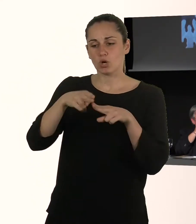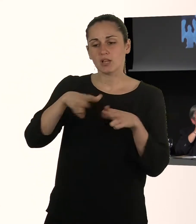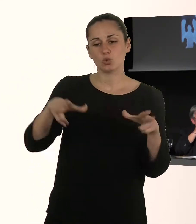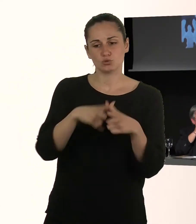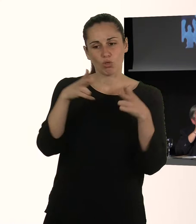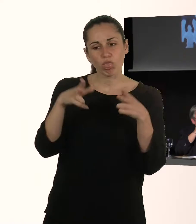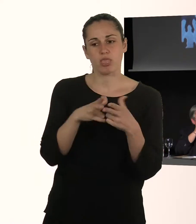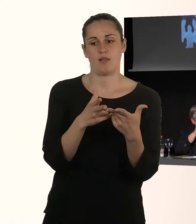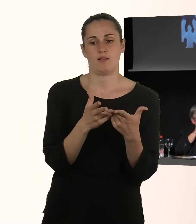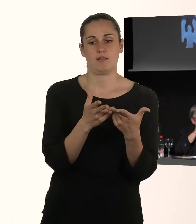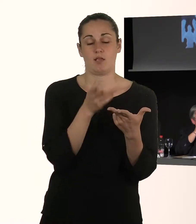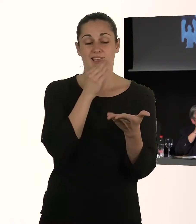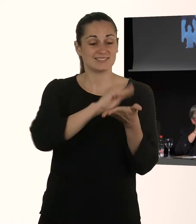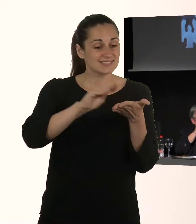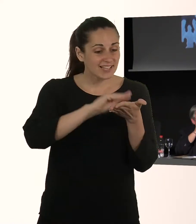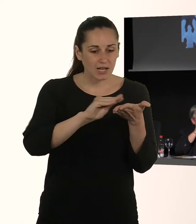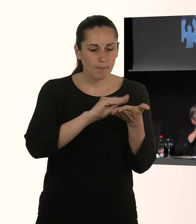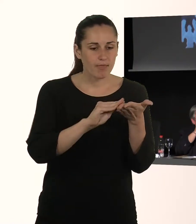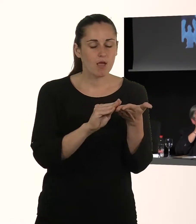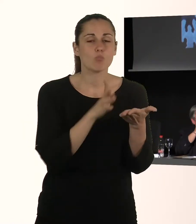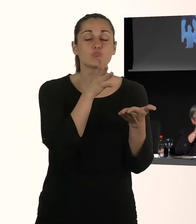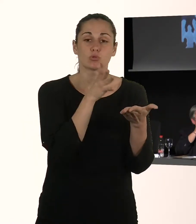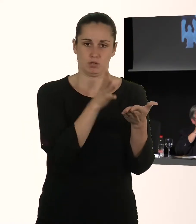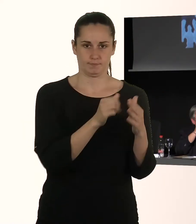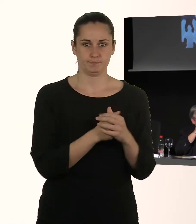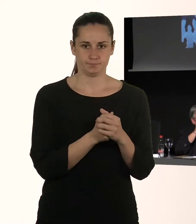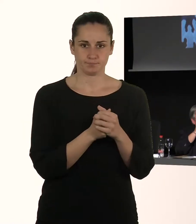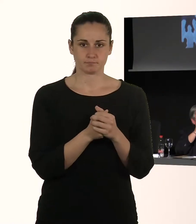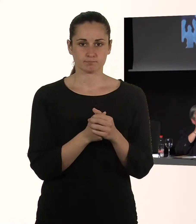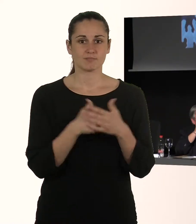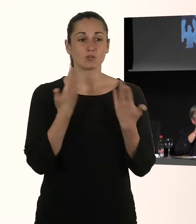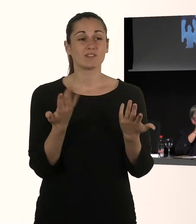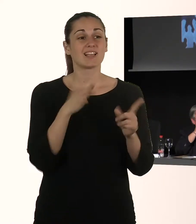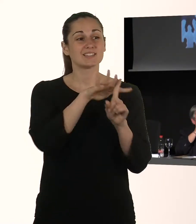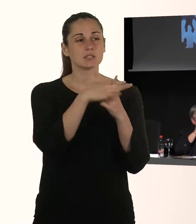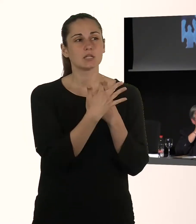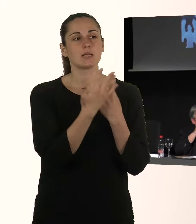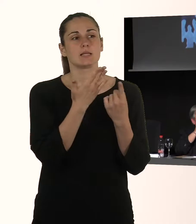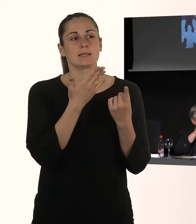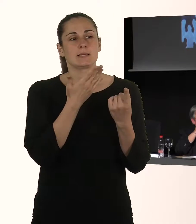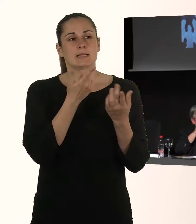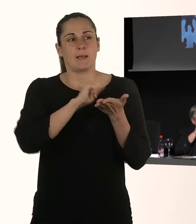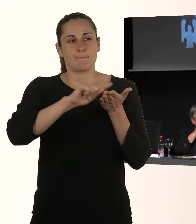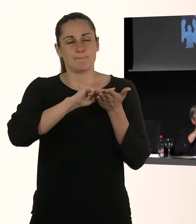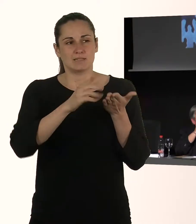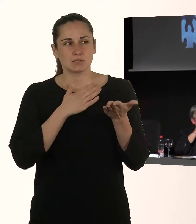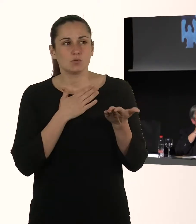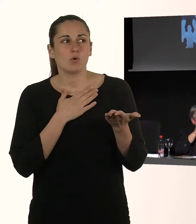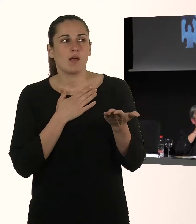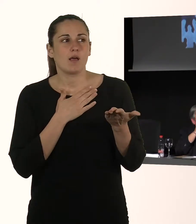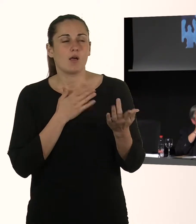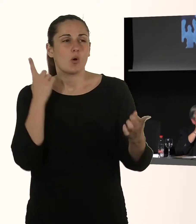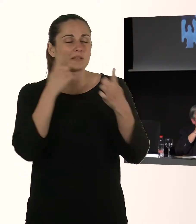estaba escribiendo todo lo que escribió, ¿vale? Y entonces, en ese sentido, mi escritura ahí es una escritura más comprensiva